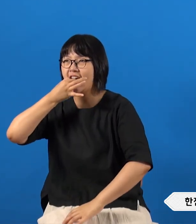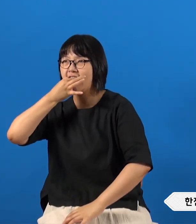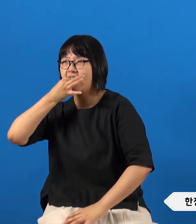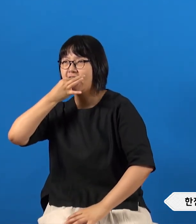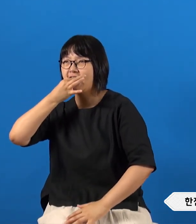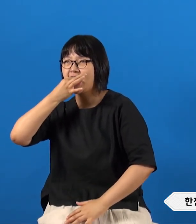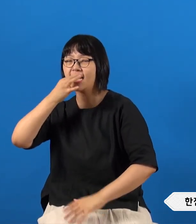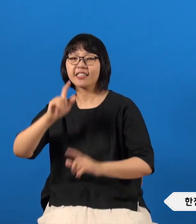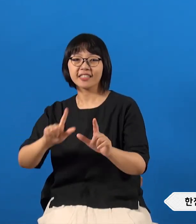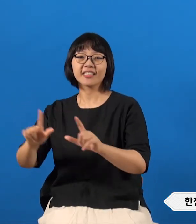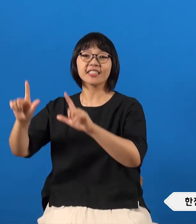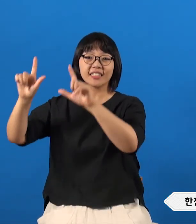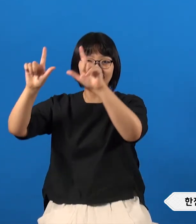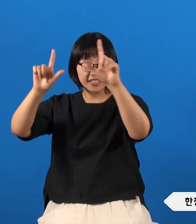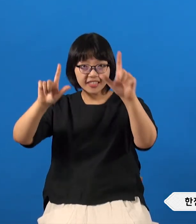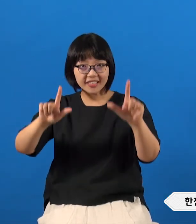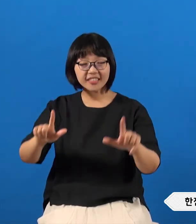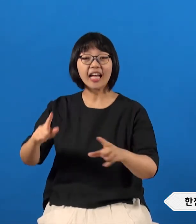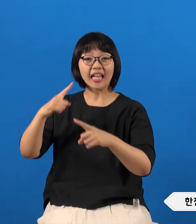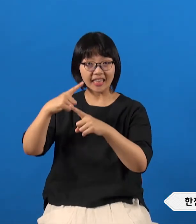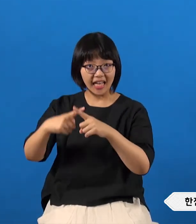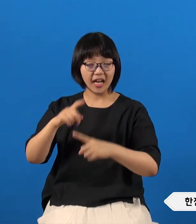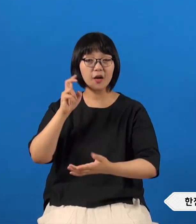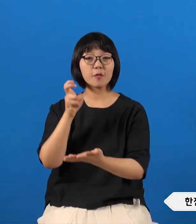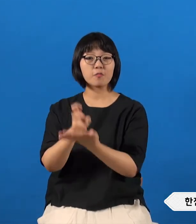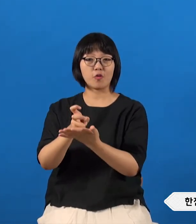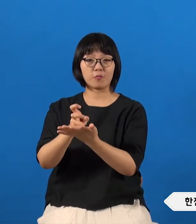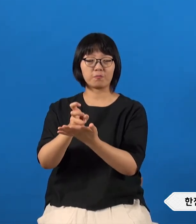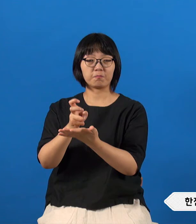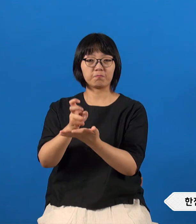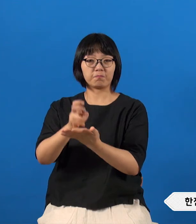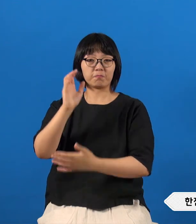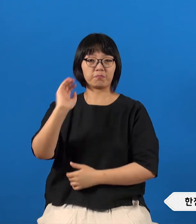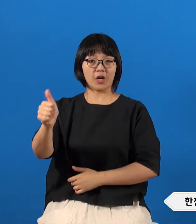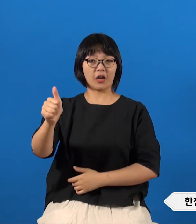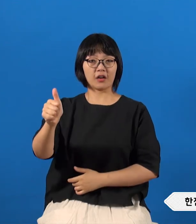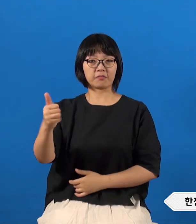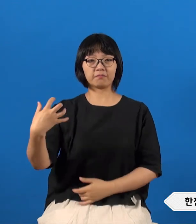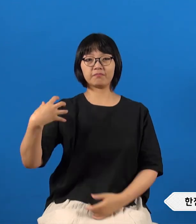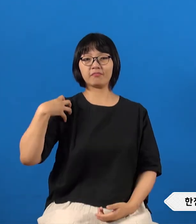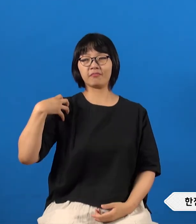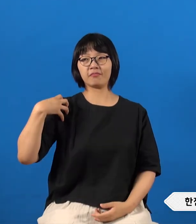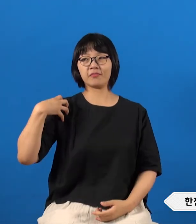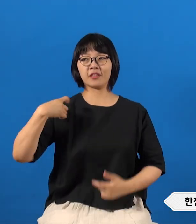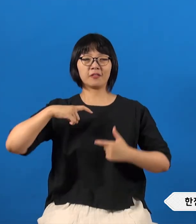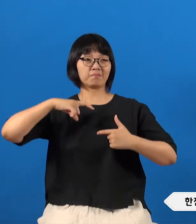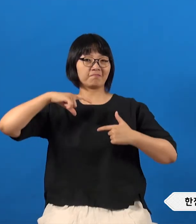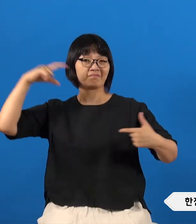사로잡혀서 살다가 법무부 장관이 되면서 마음이 더 붕 떴습니다.